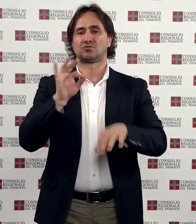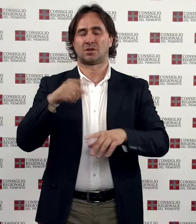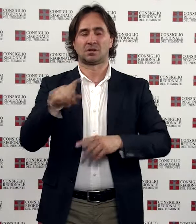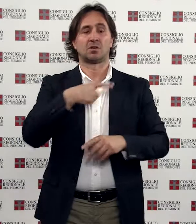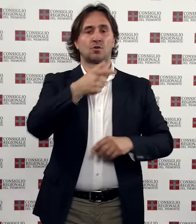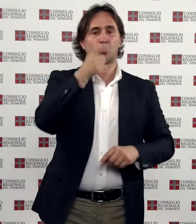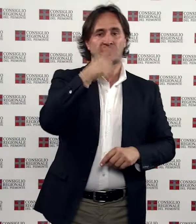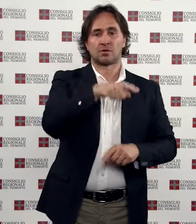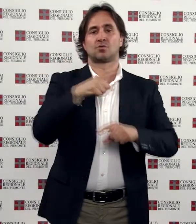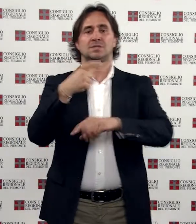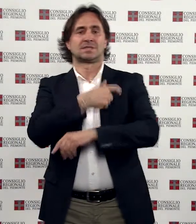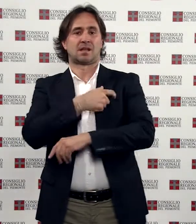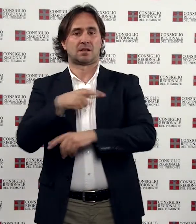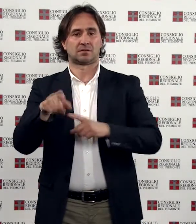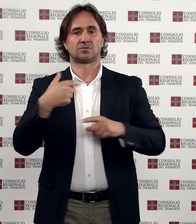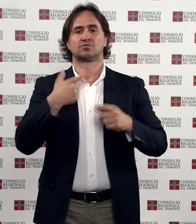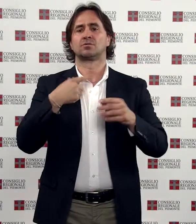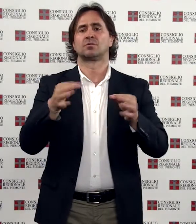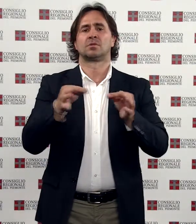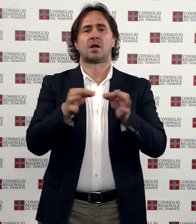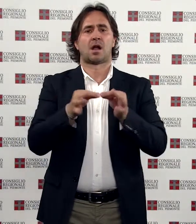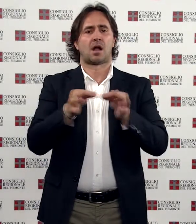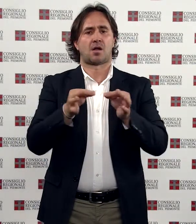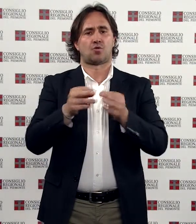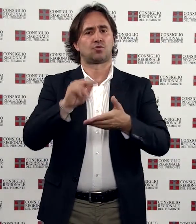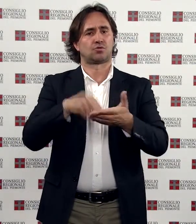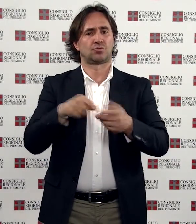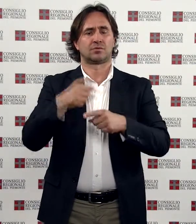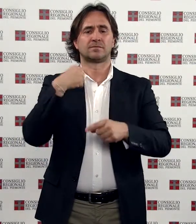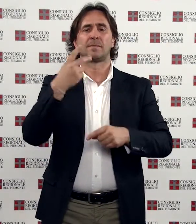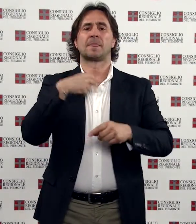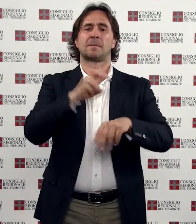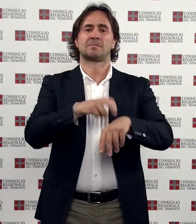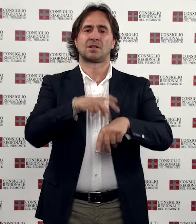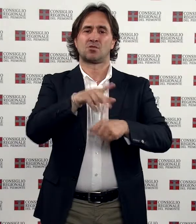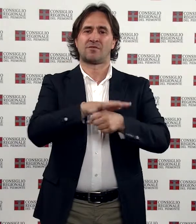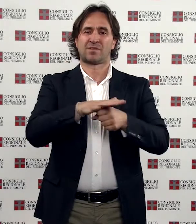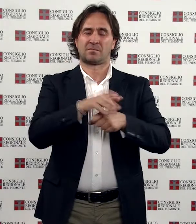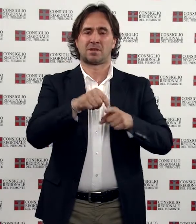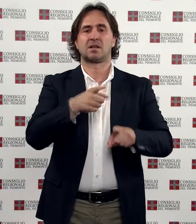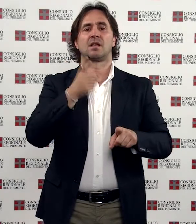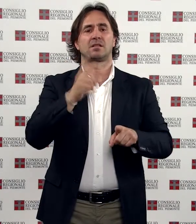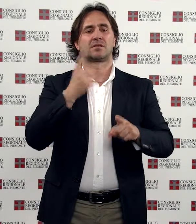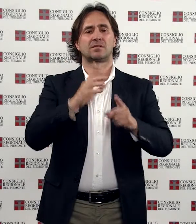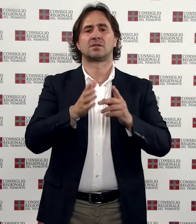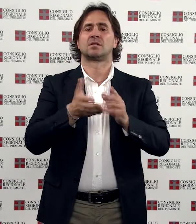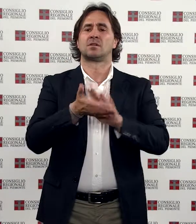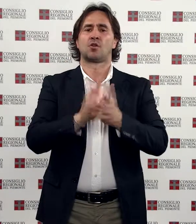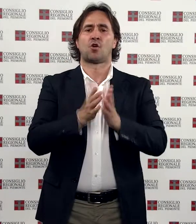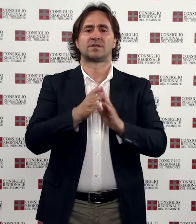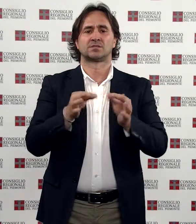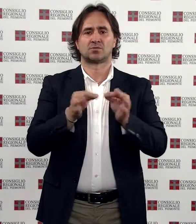sindacati hanno sottoscritto un accordo per la tutela della figura del medico di famiglia a garanzia del rinnovo della convenzione con il